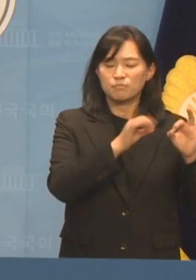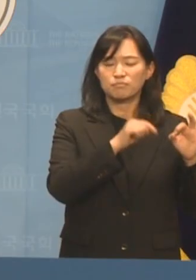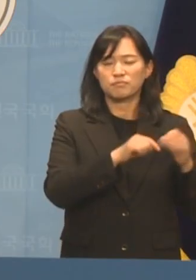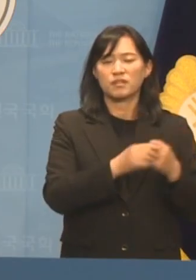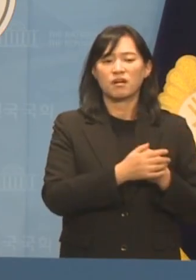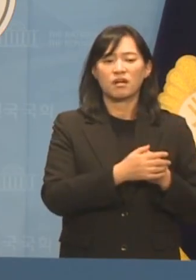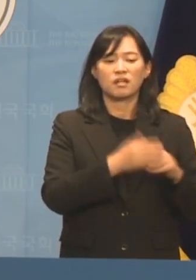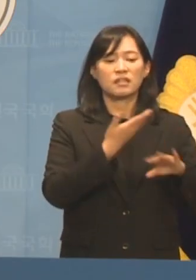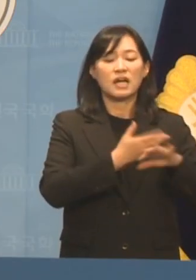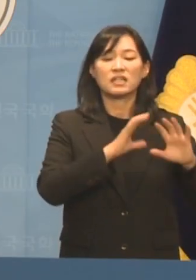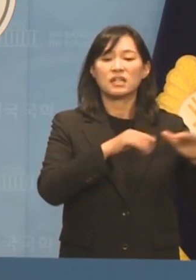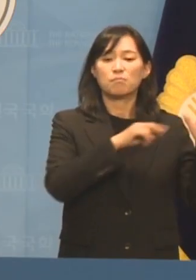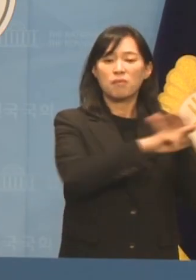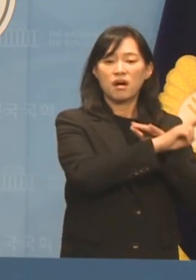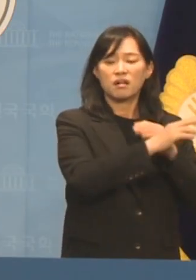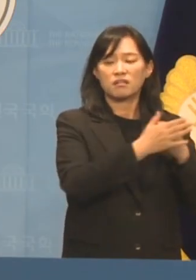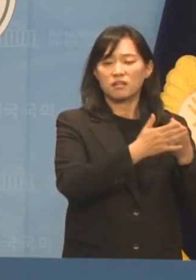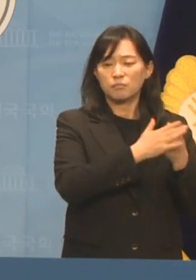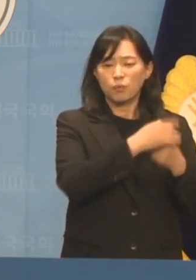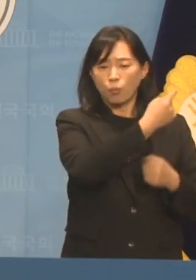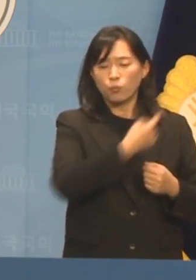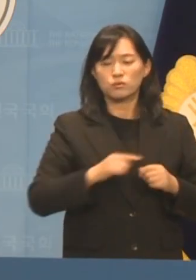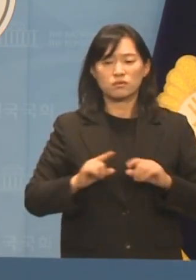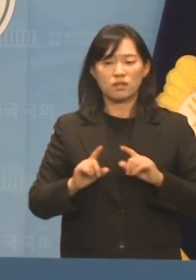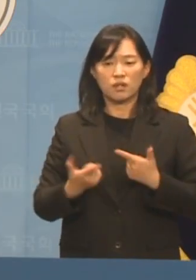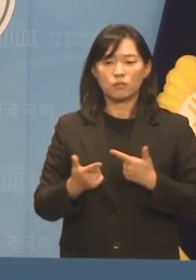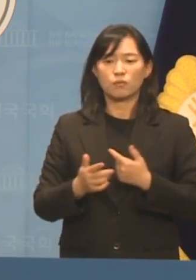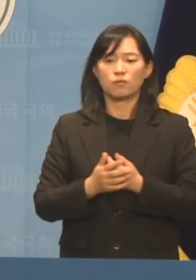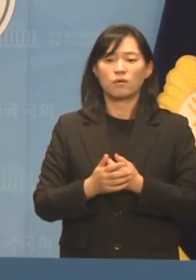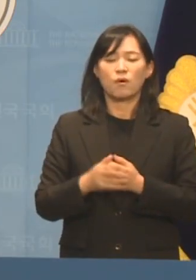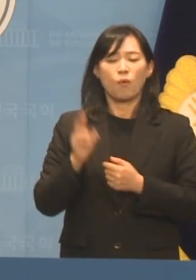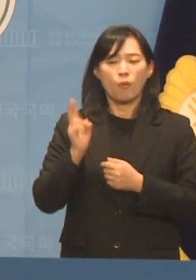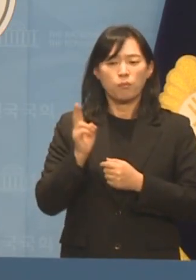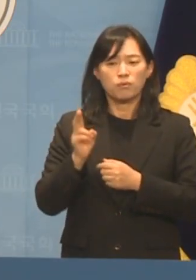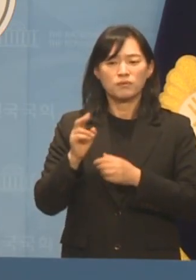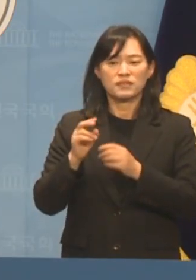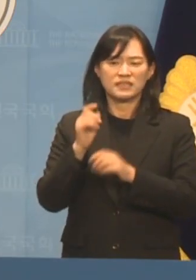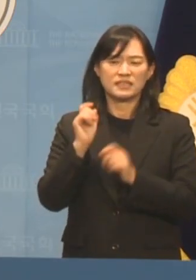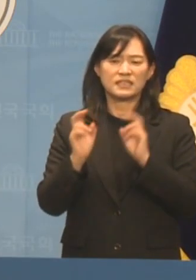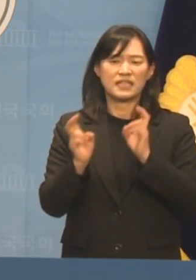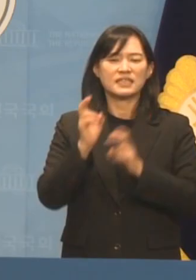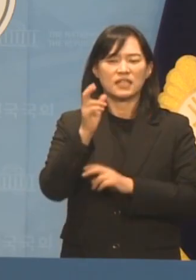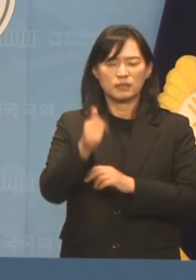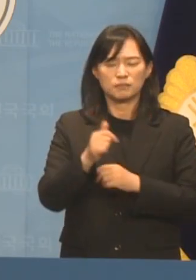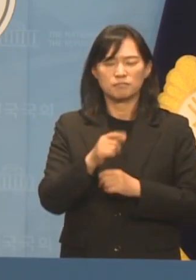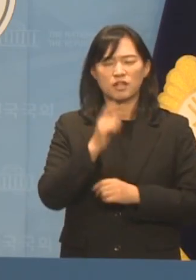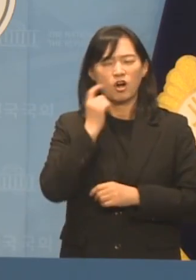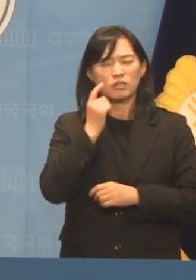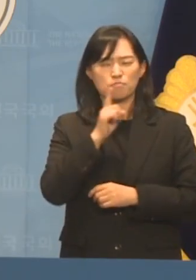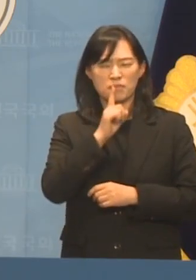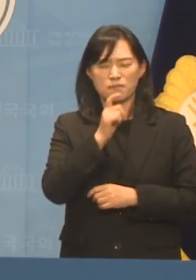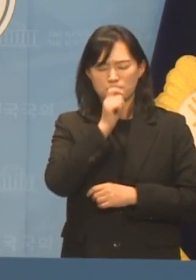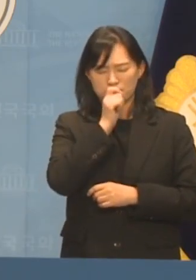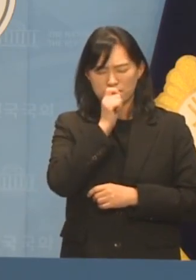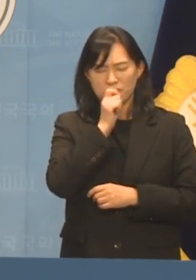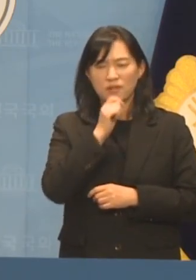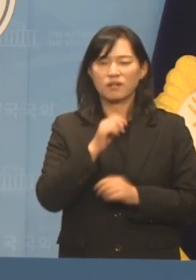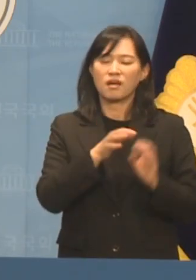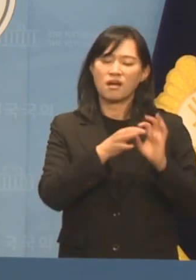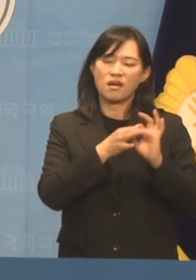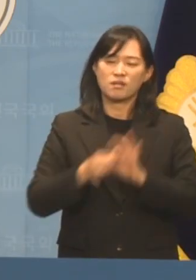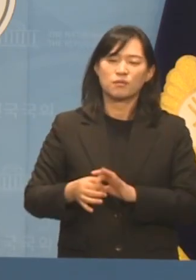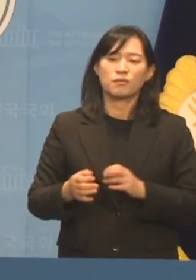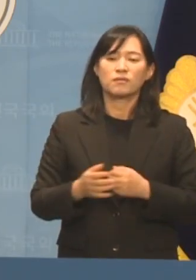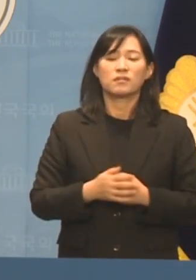않고 MBK 김광일 대표와 홈플러스 조주현 사장은 거짓말과 묵묵부답으로 일관했습니다.